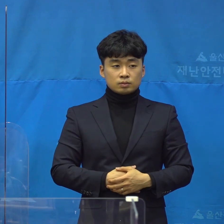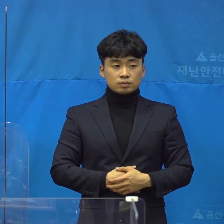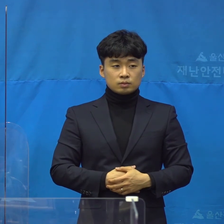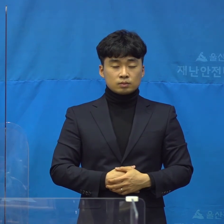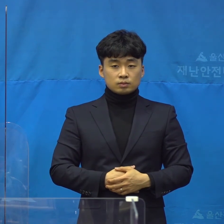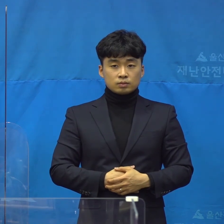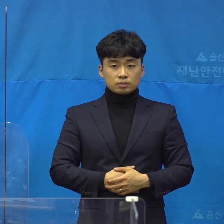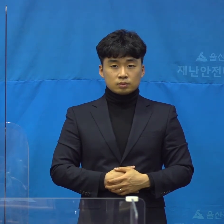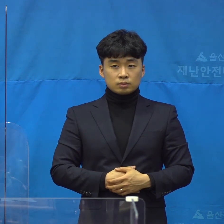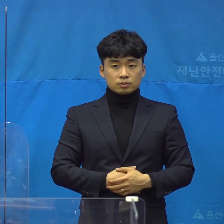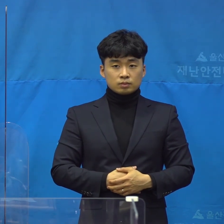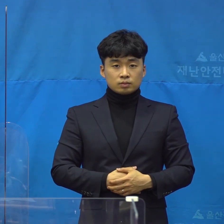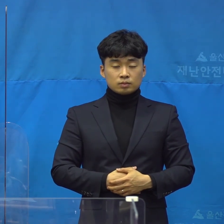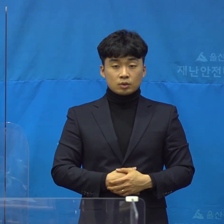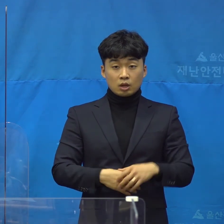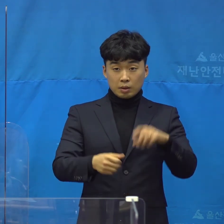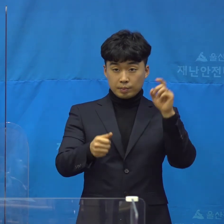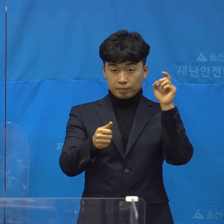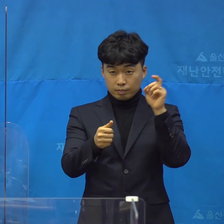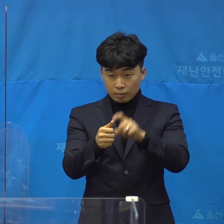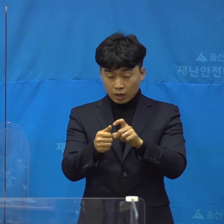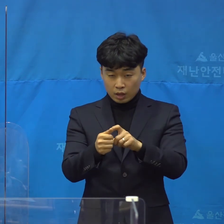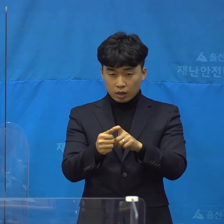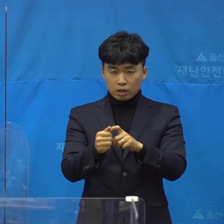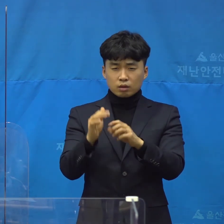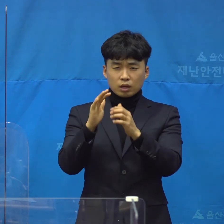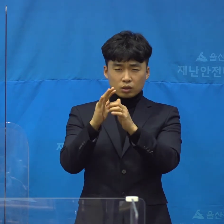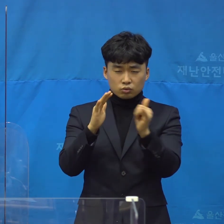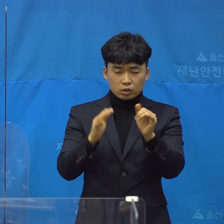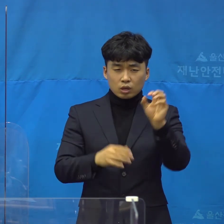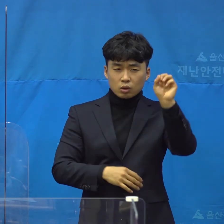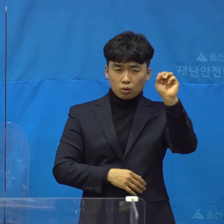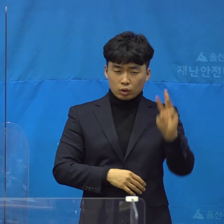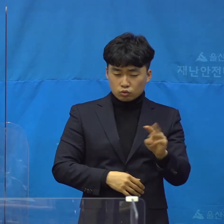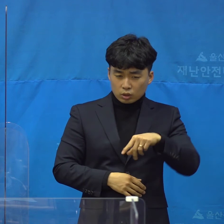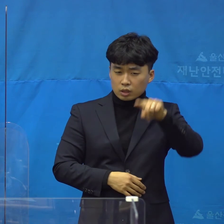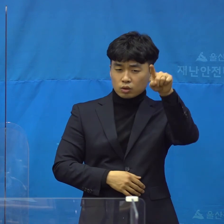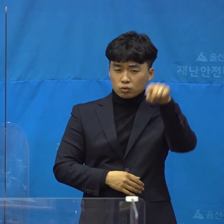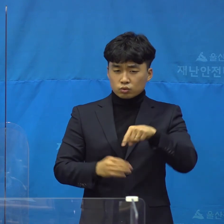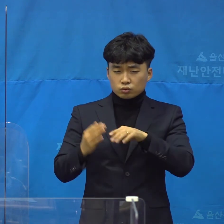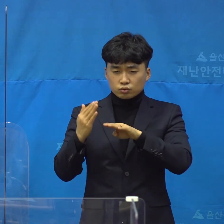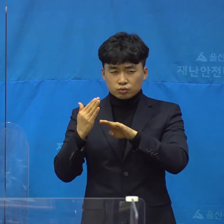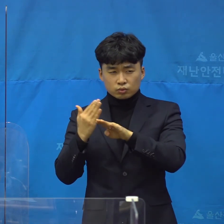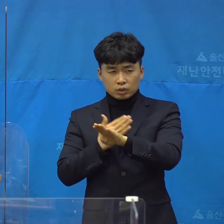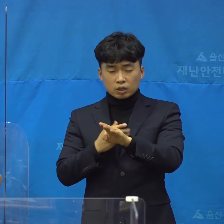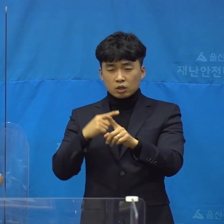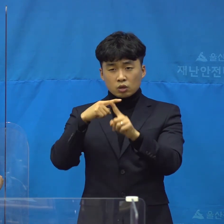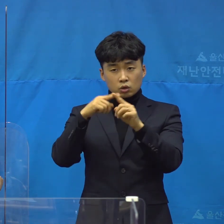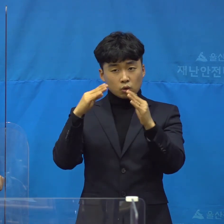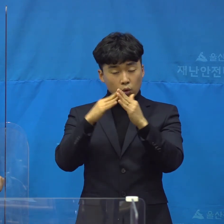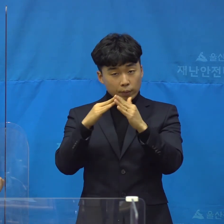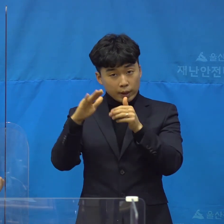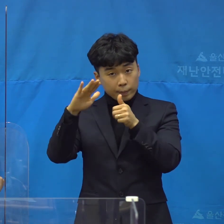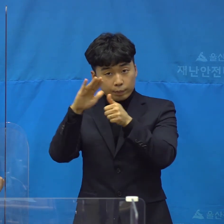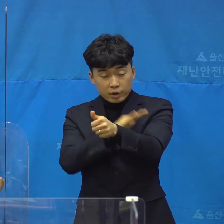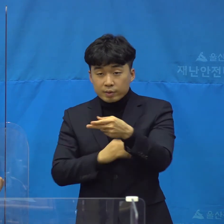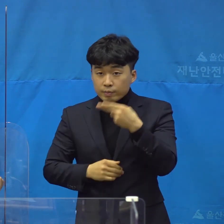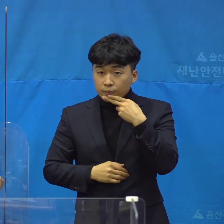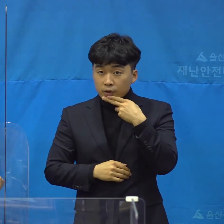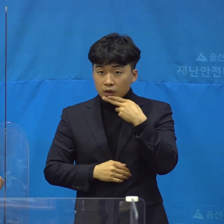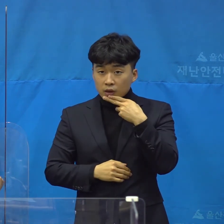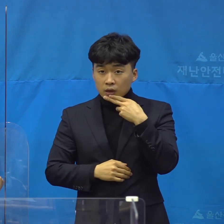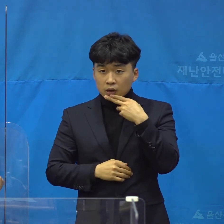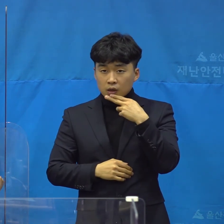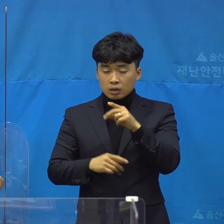저 CBS의 강은 기자입니다. 네. 그 확진자 일가족들이 광주를 다녀온 뒤에 혹시 교회를 방문했거나 그런 게